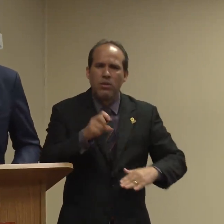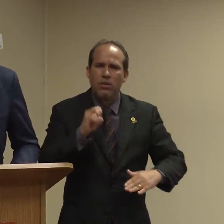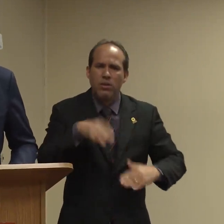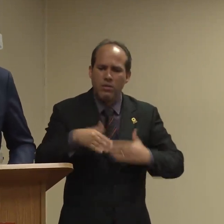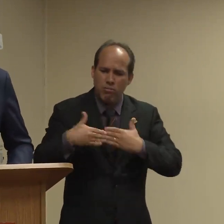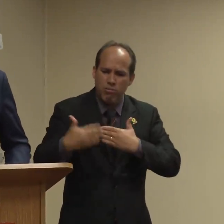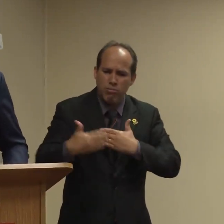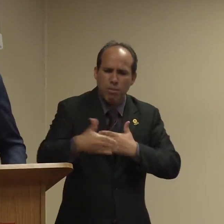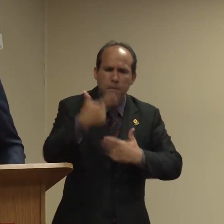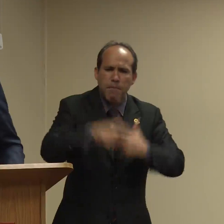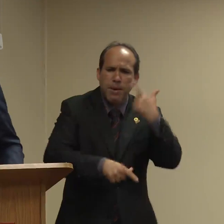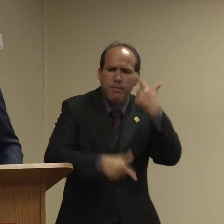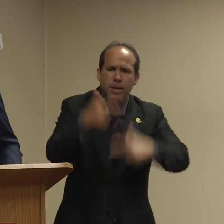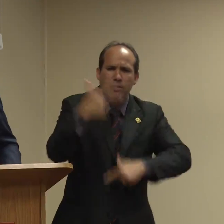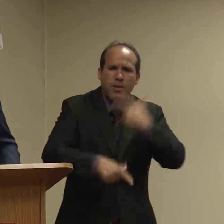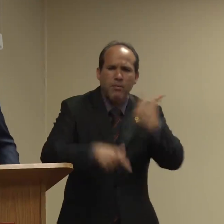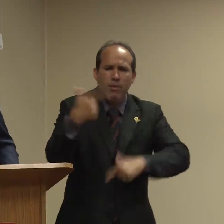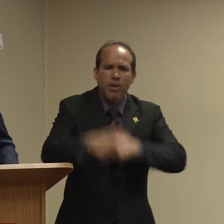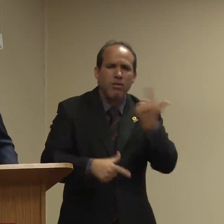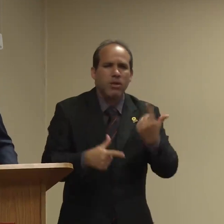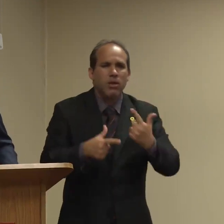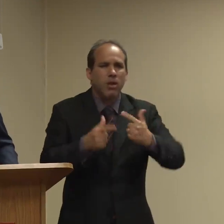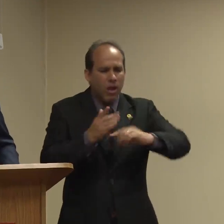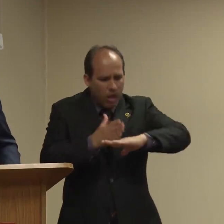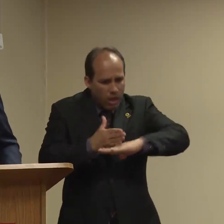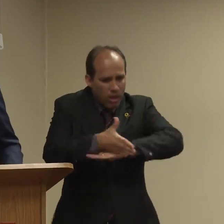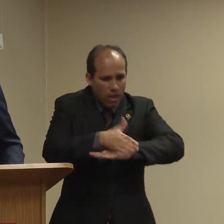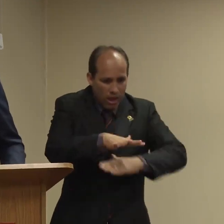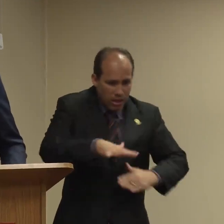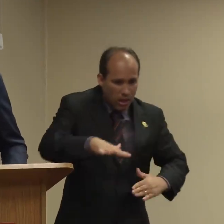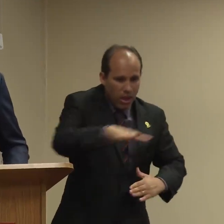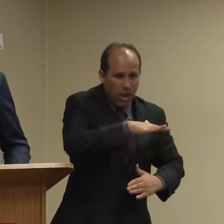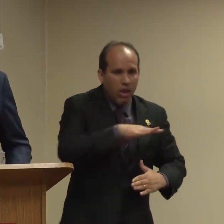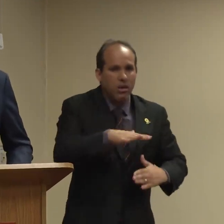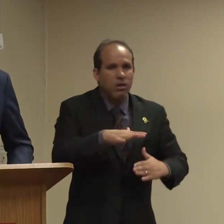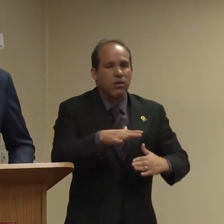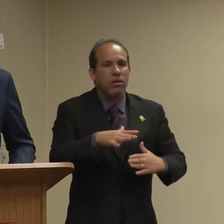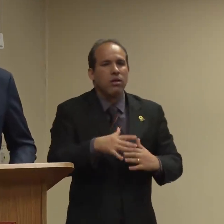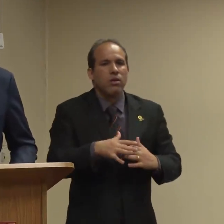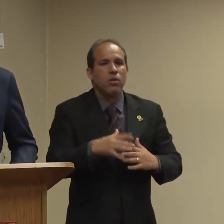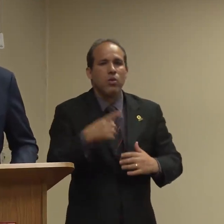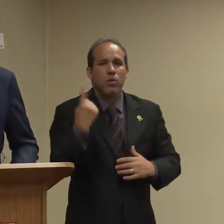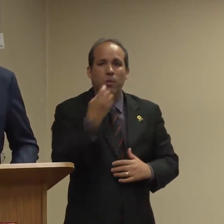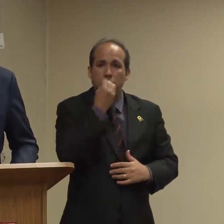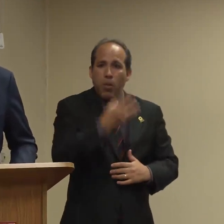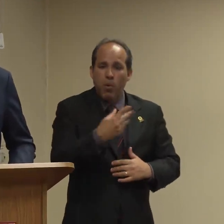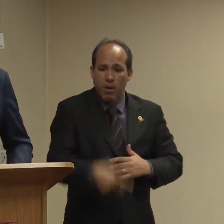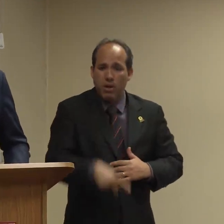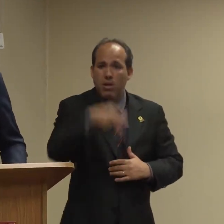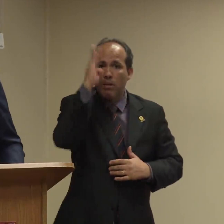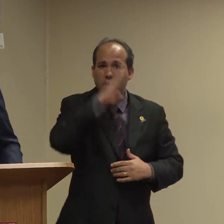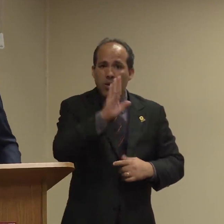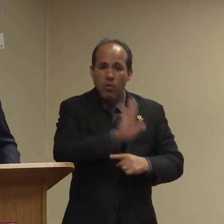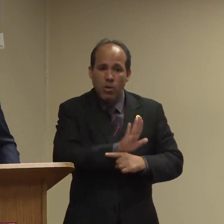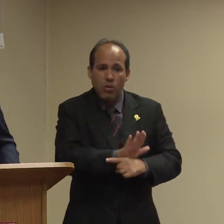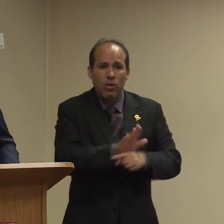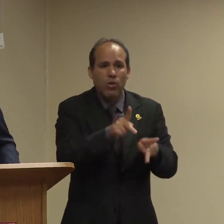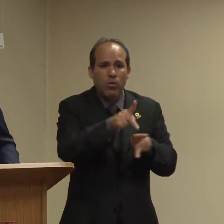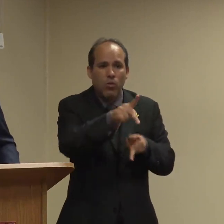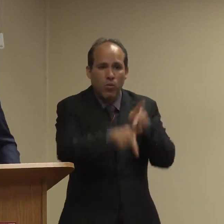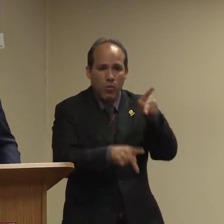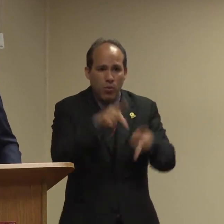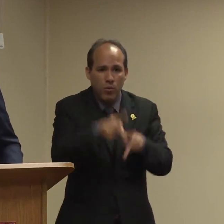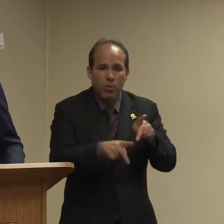mais, entrarmos nesse mercado para o nosso bem, para o bem do nosso povo